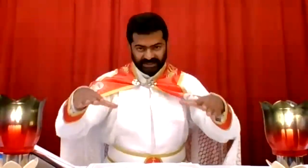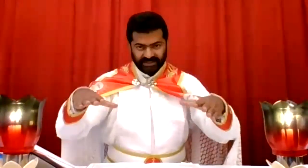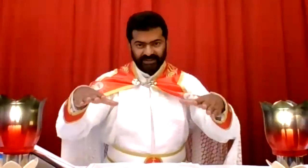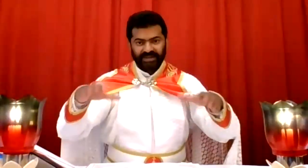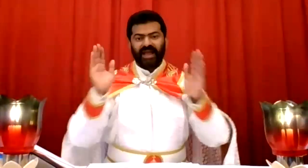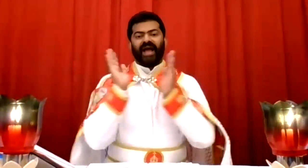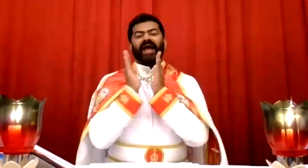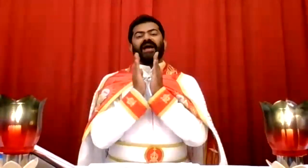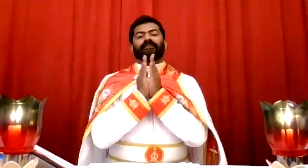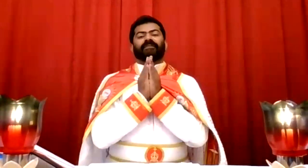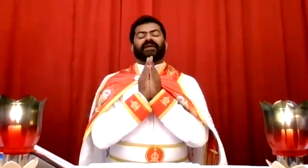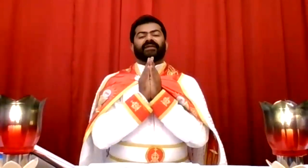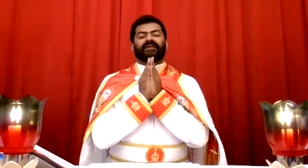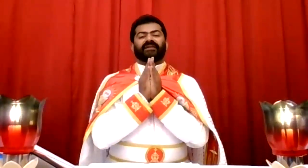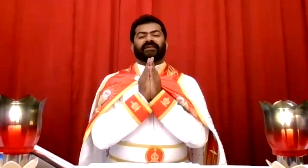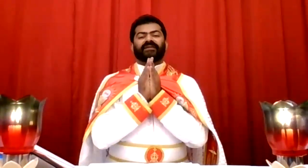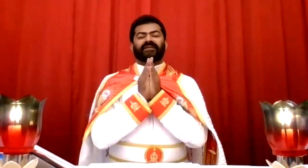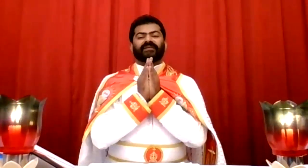bless